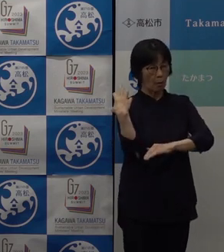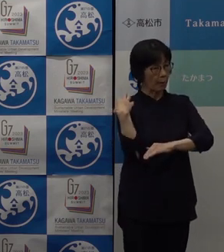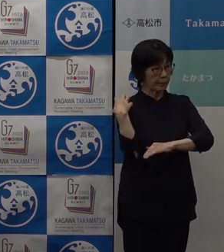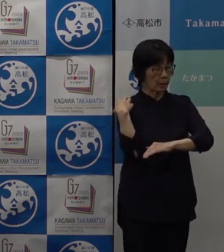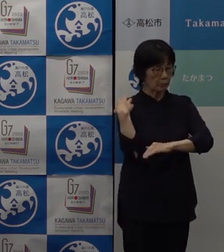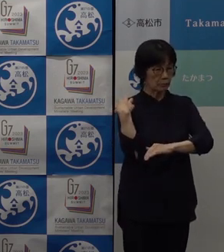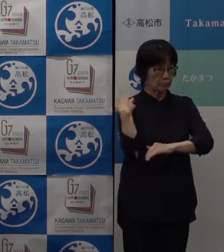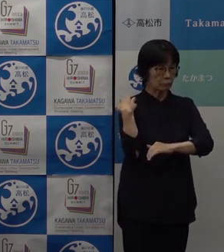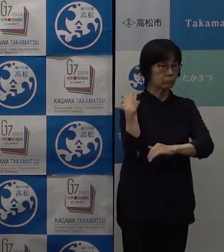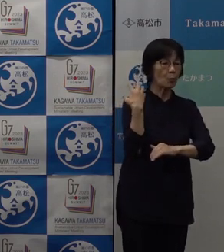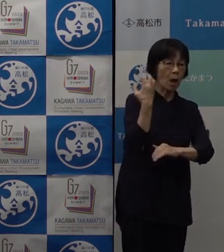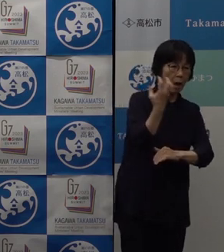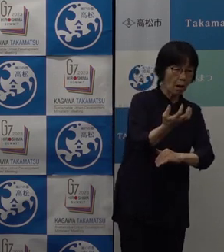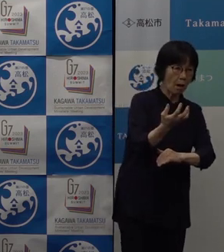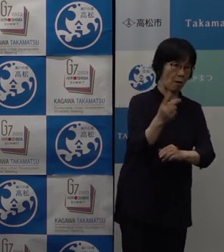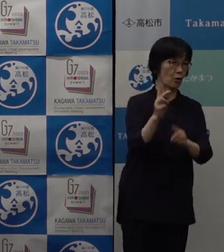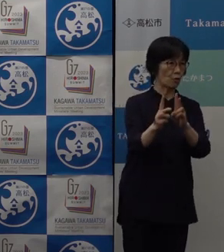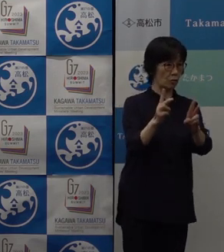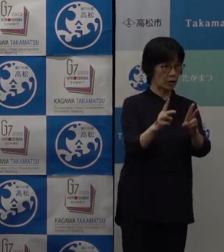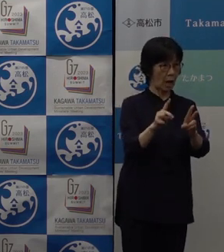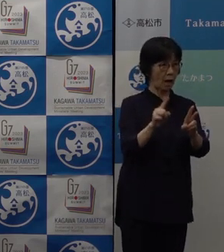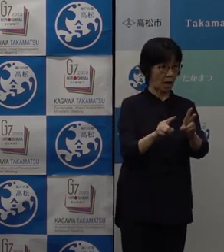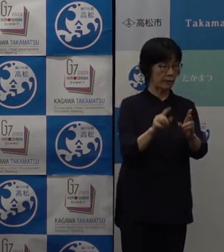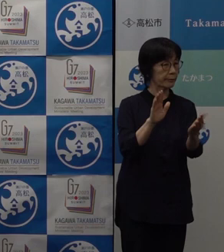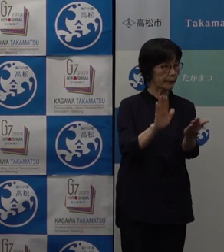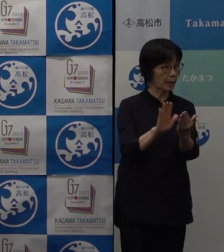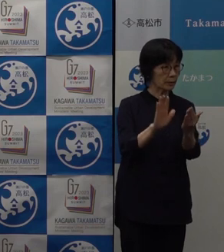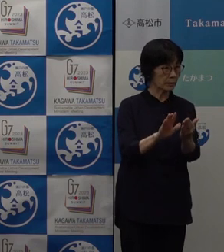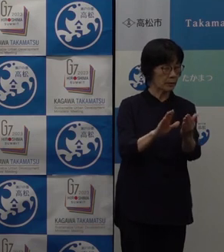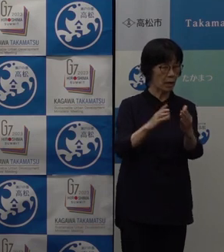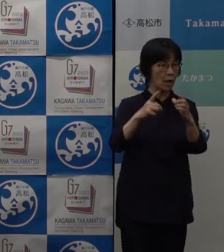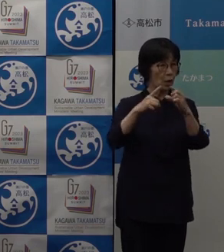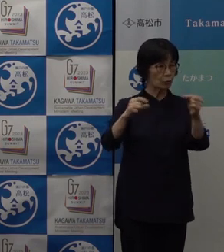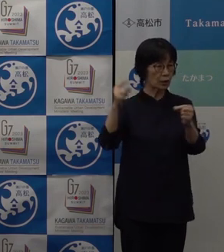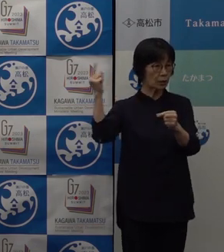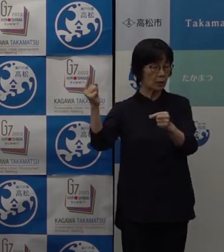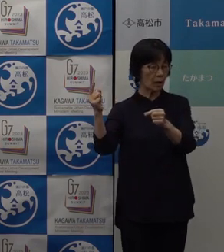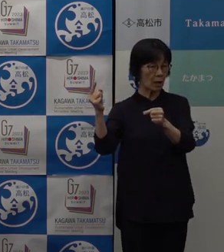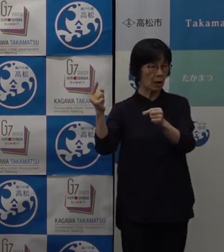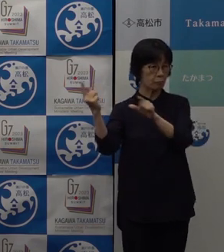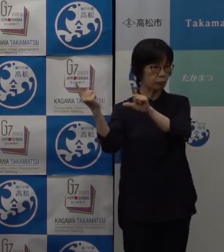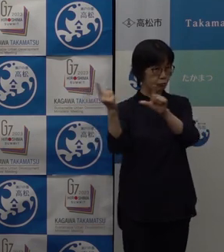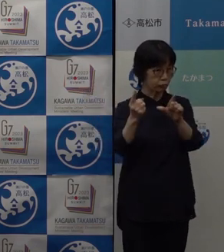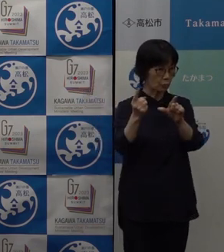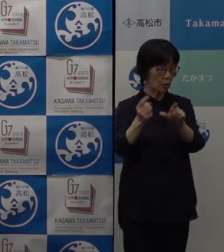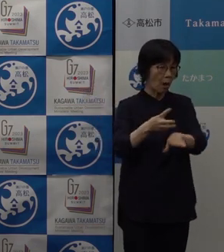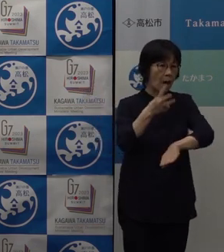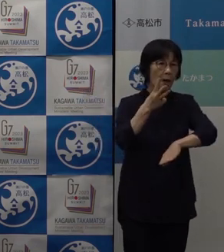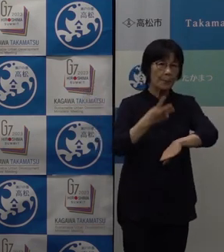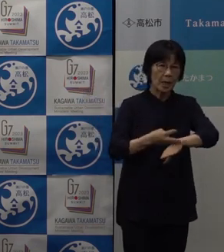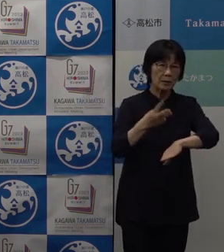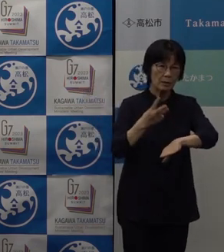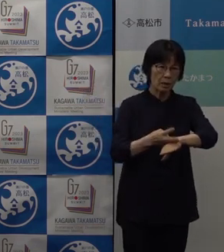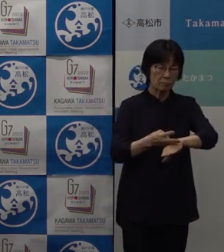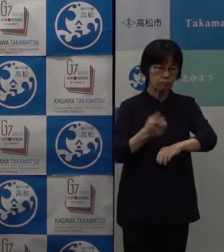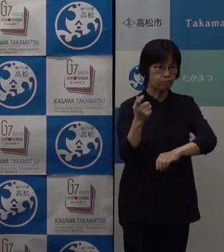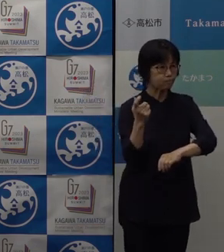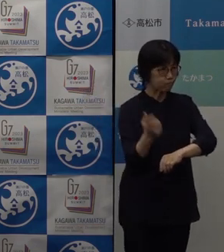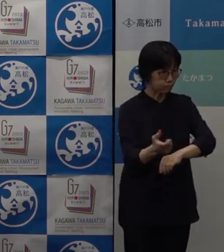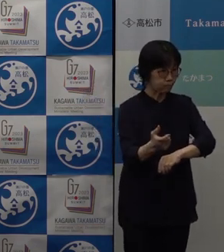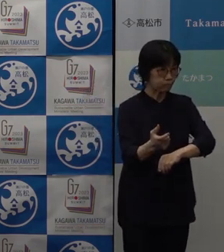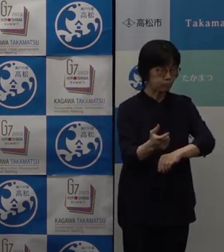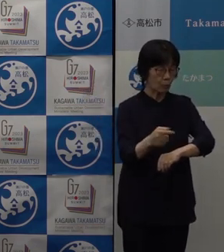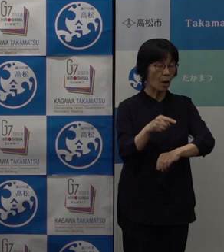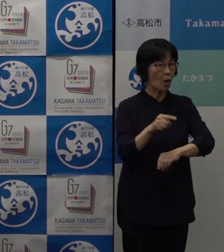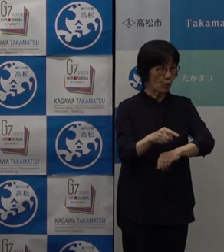者に対しまして、国が示しておりますマイナポイント申し込み支援マニュアルの遵守といったこと、